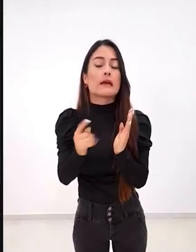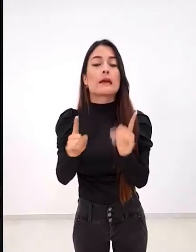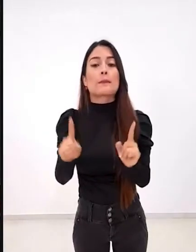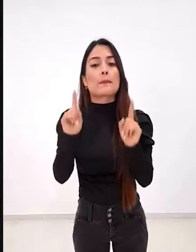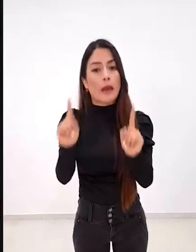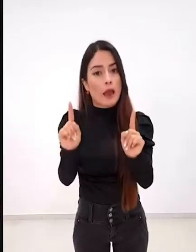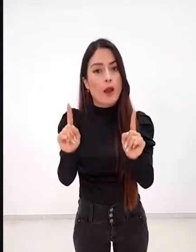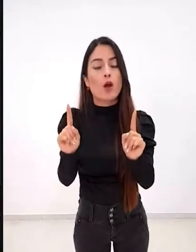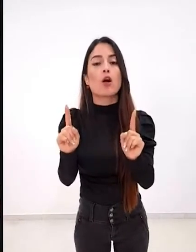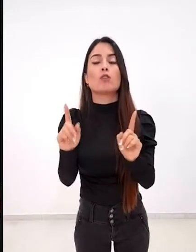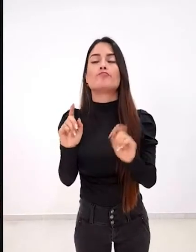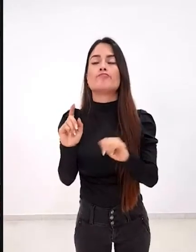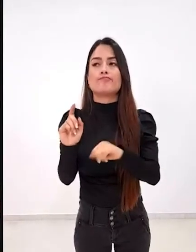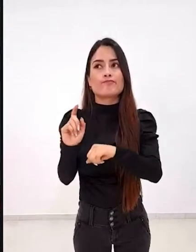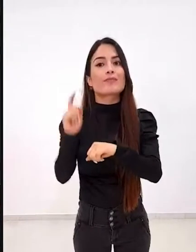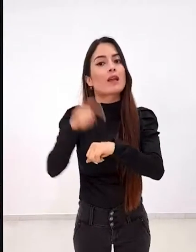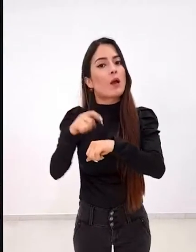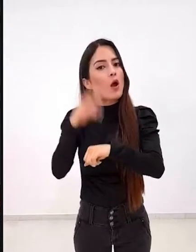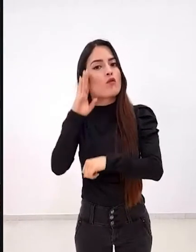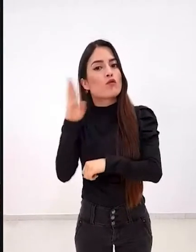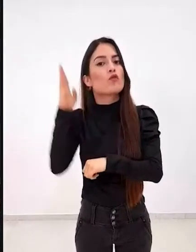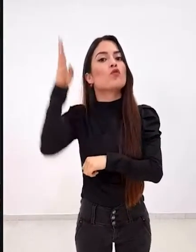en una